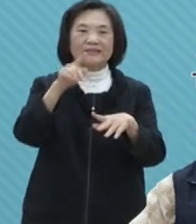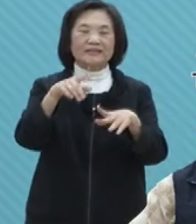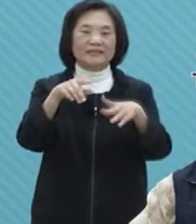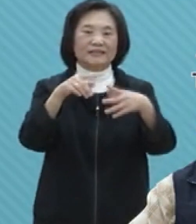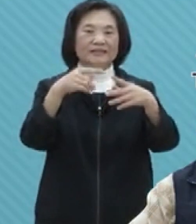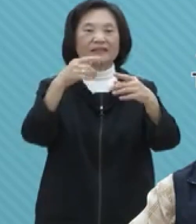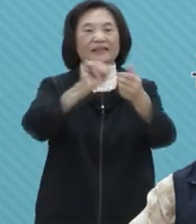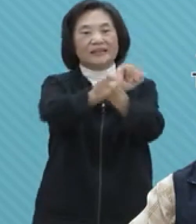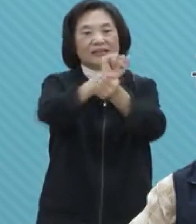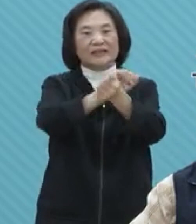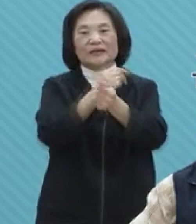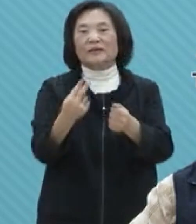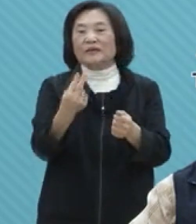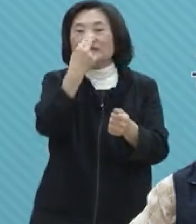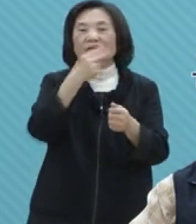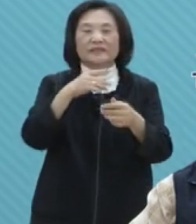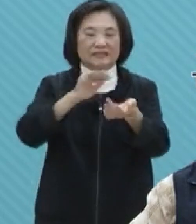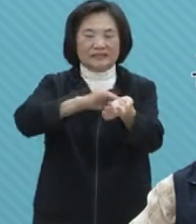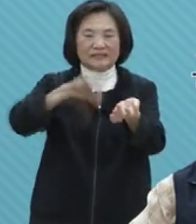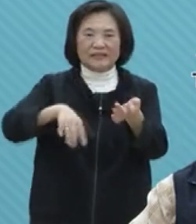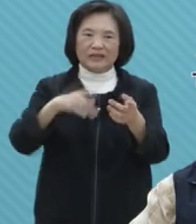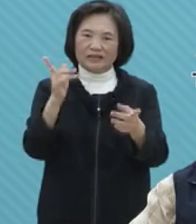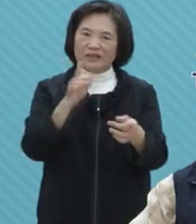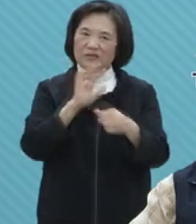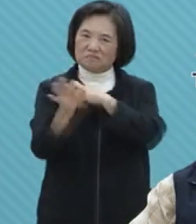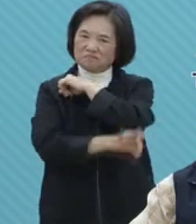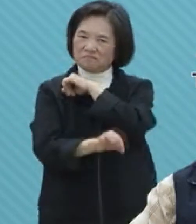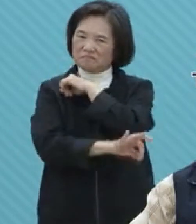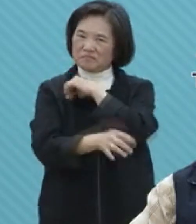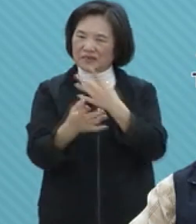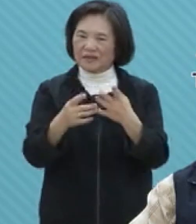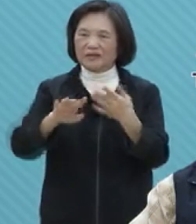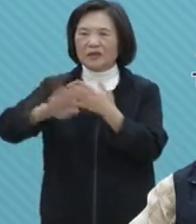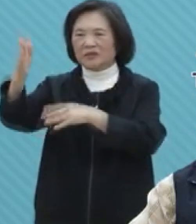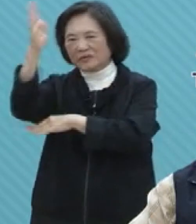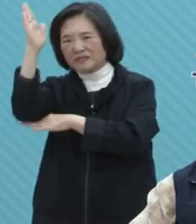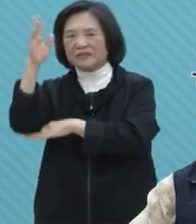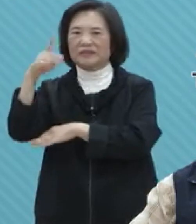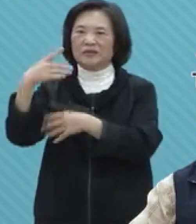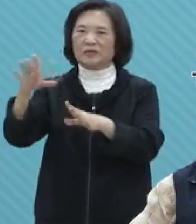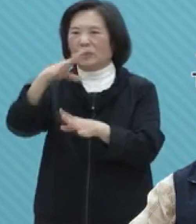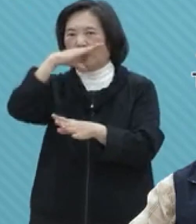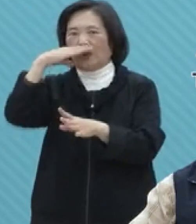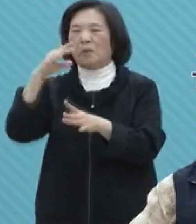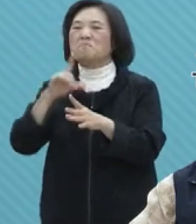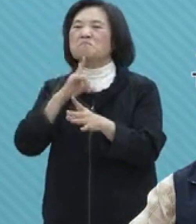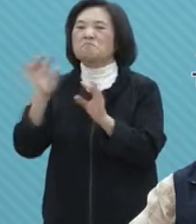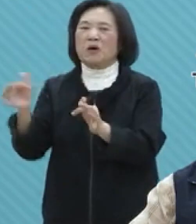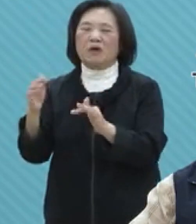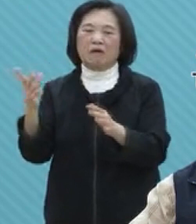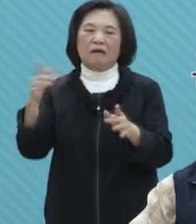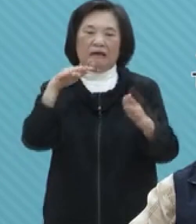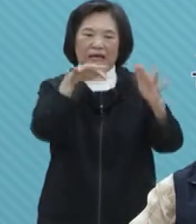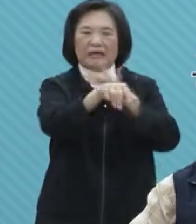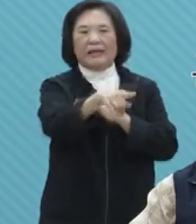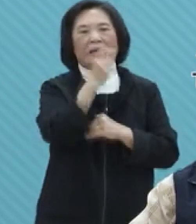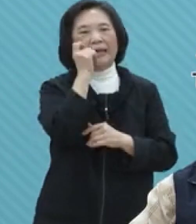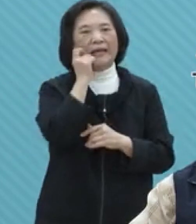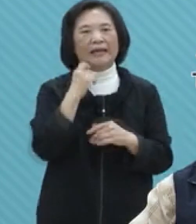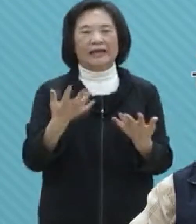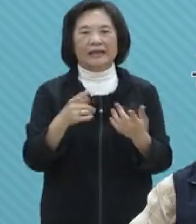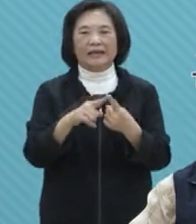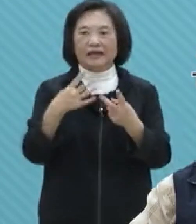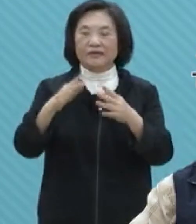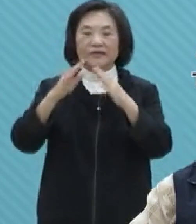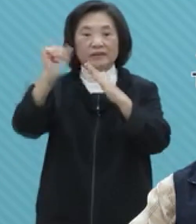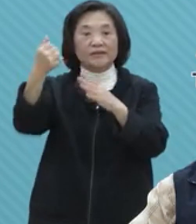涉嫌诈保，那市长是怎么看这个政商名流很爱，但是又屡传争议的这个医界品牌？那另外，因为有议员是